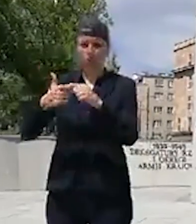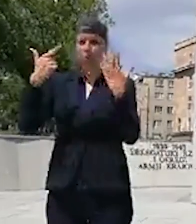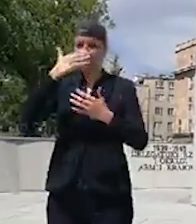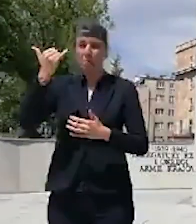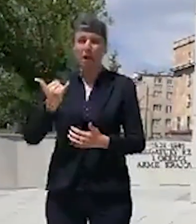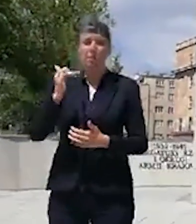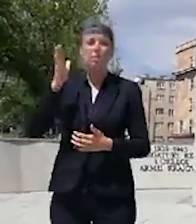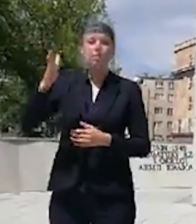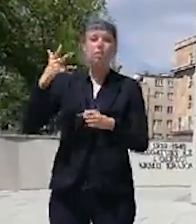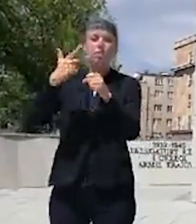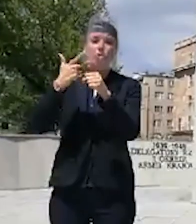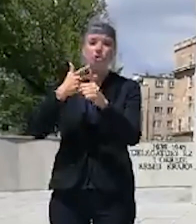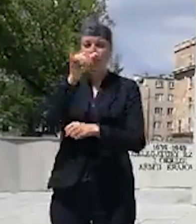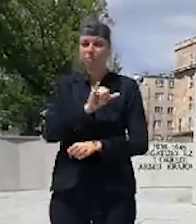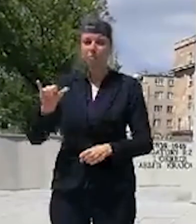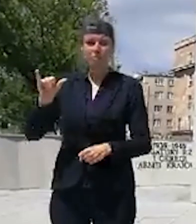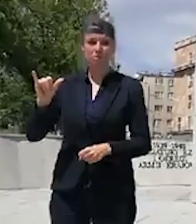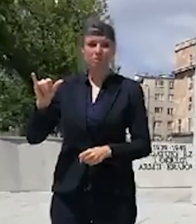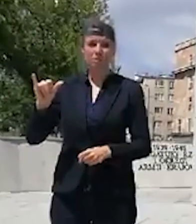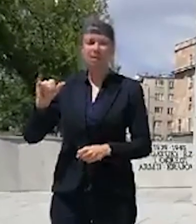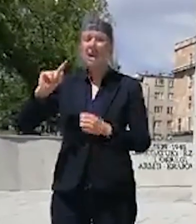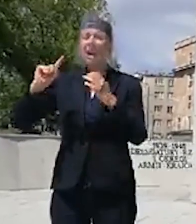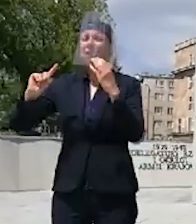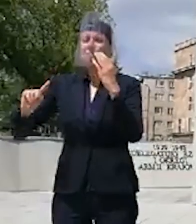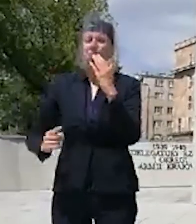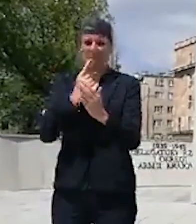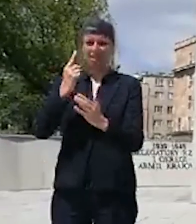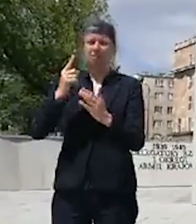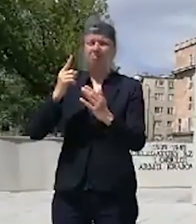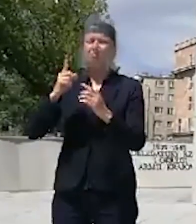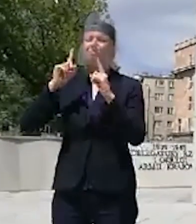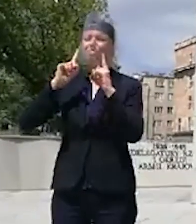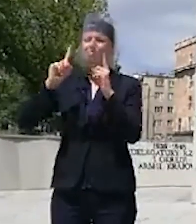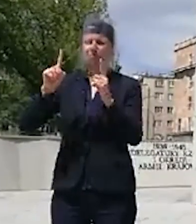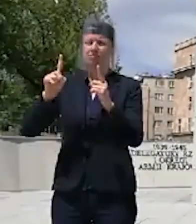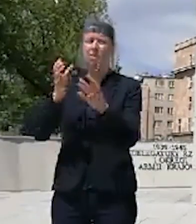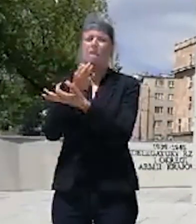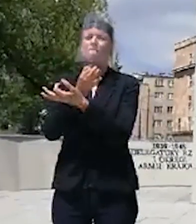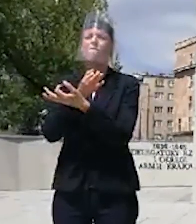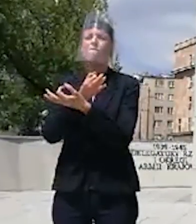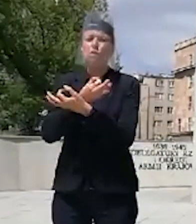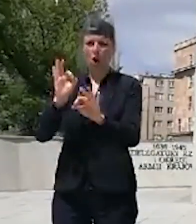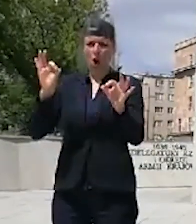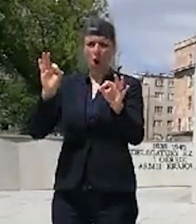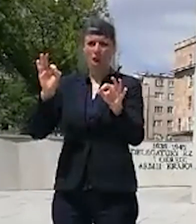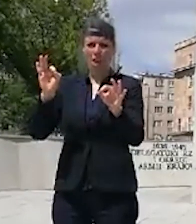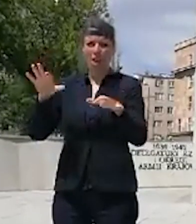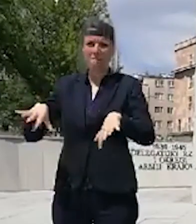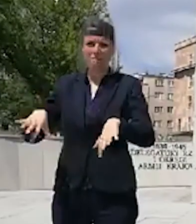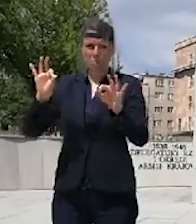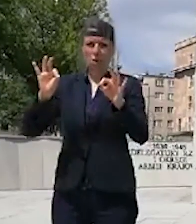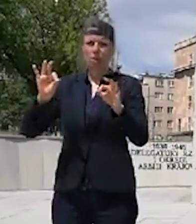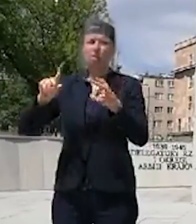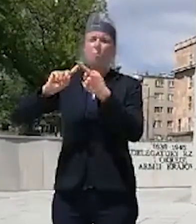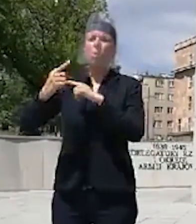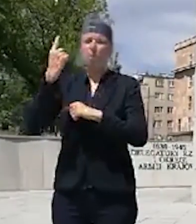przypada 30. rocznica pierwszych prawdziwie wolnych w Polsce po II wojnie światowej wyborów.